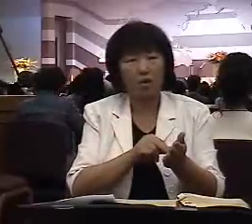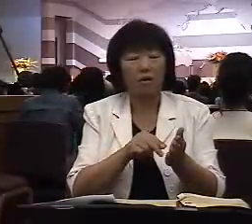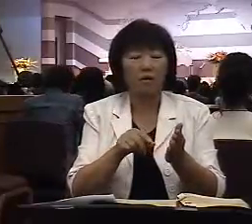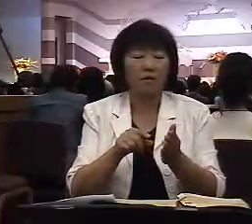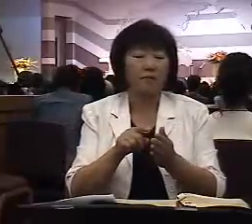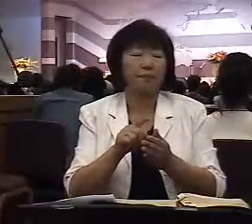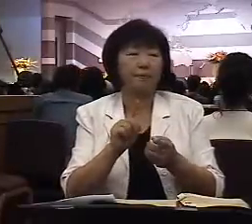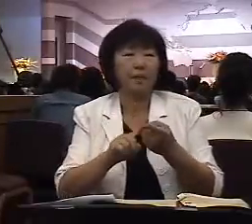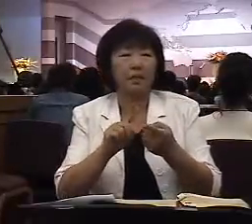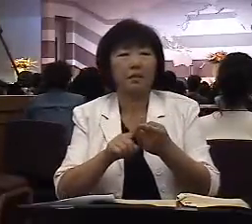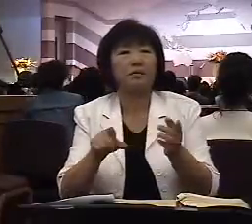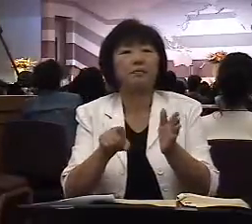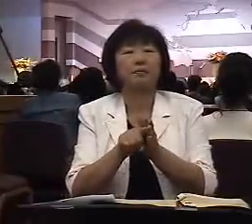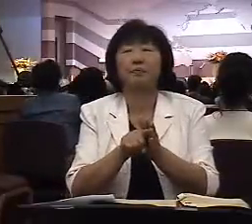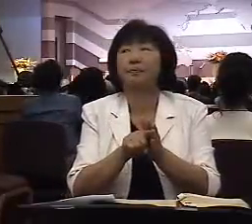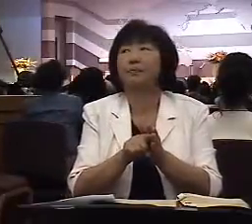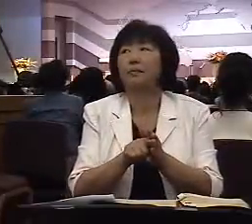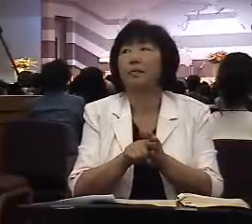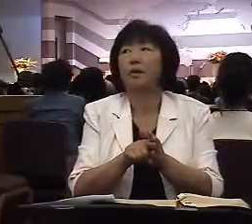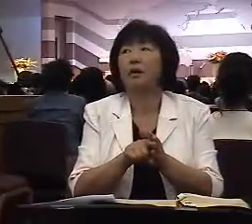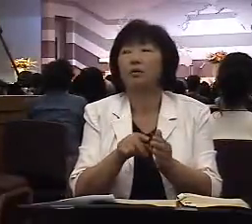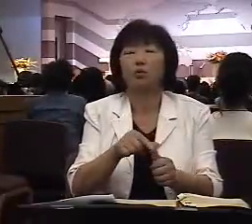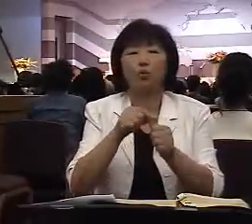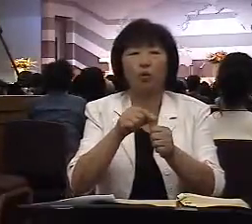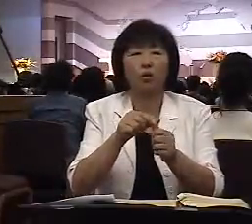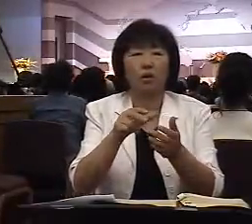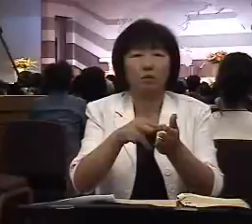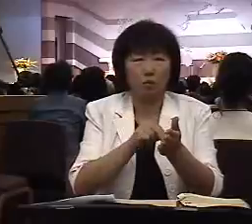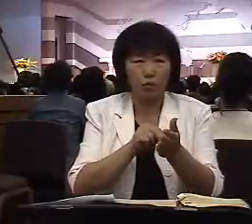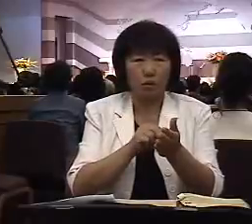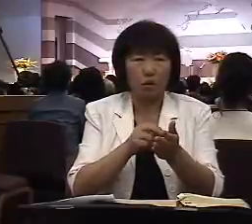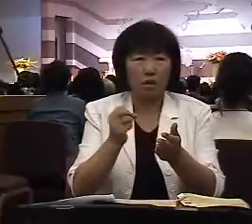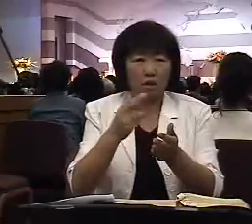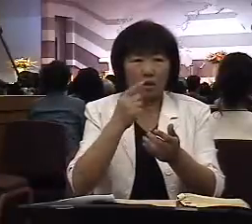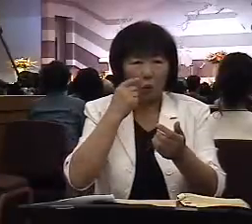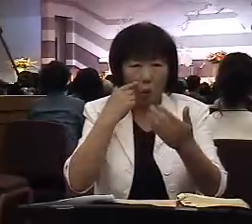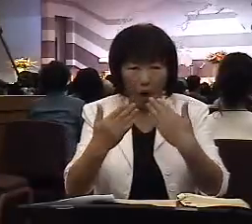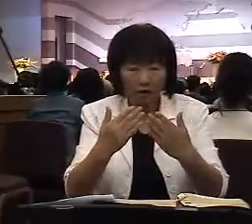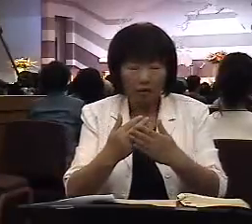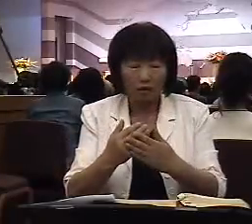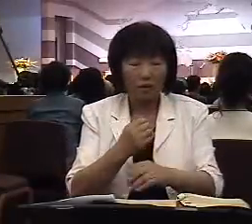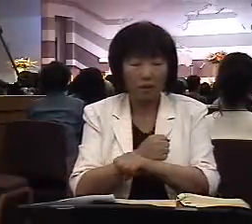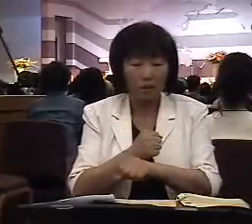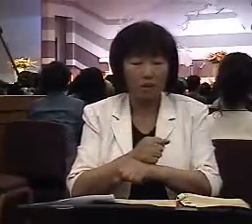구원의 문제를 확실하게 한번 하고 넘어가는 여러분 되시기를 바라는 것이죠.